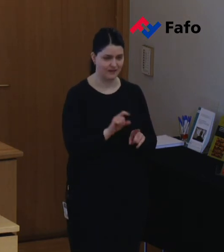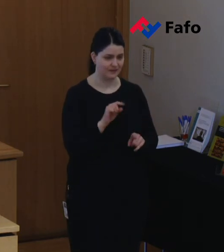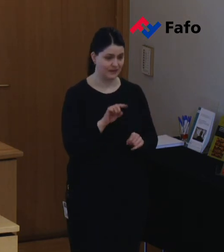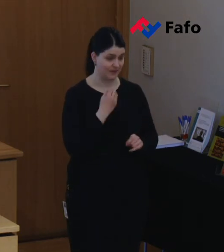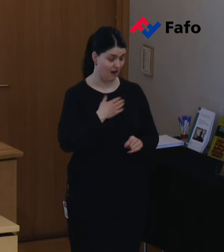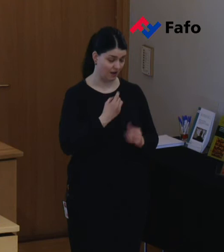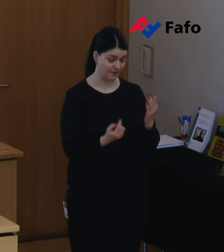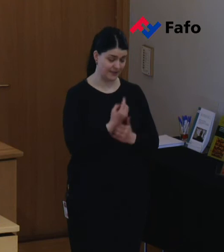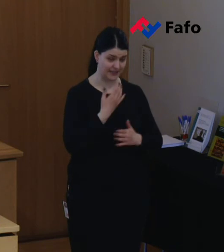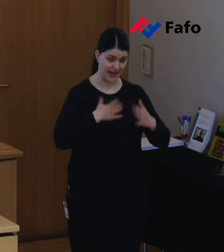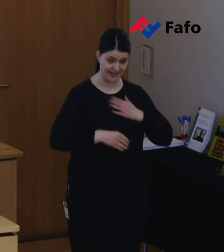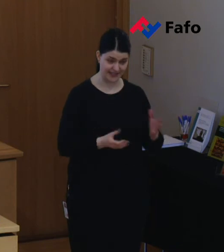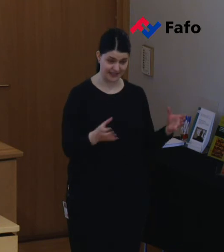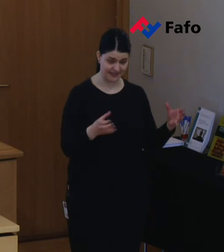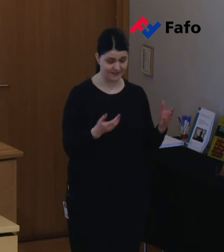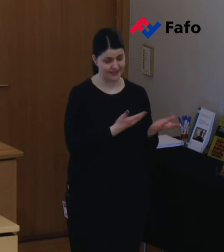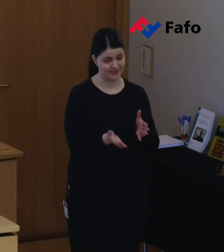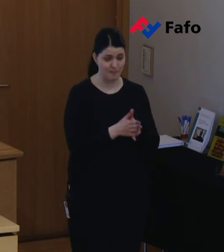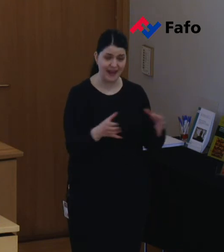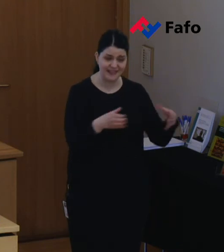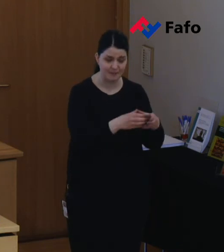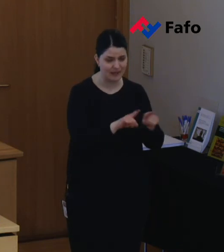fra spesialisthelsetjenesten med i teamet.